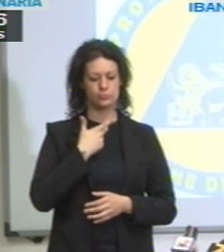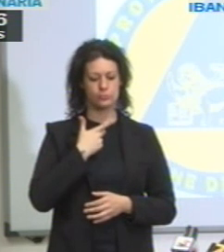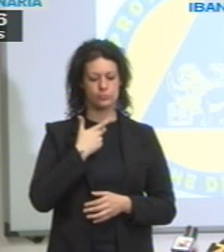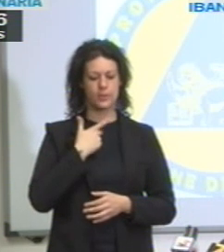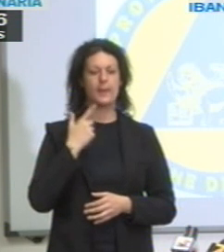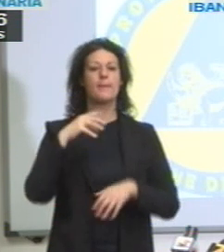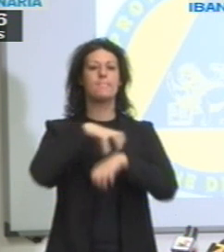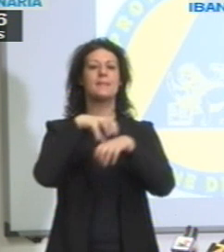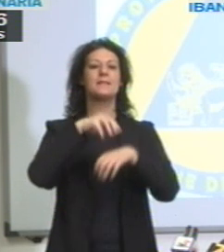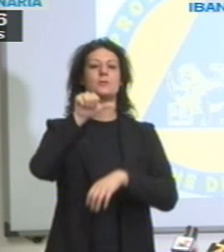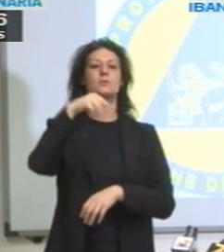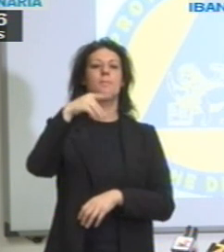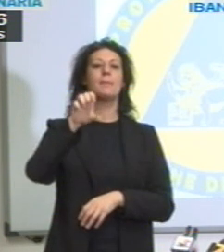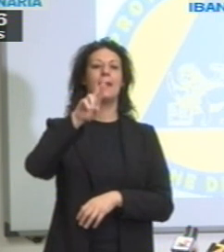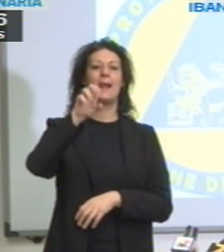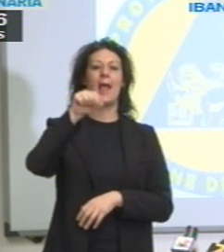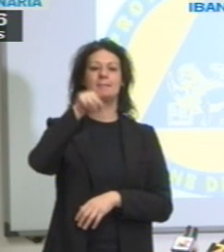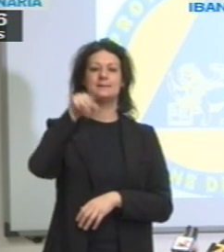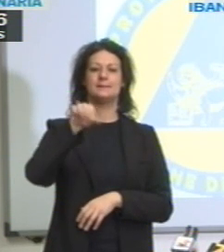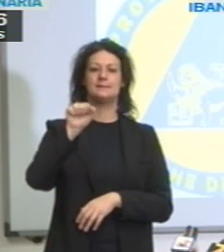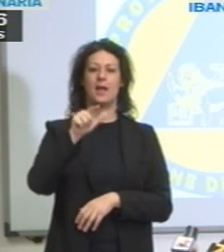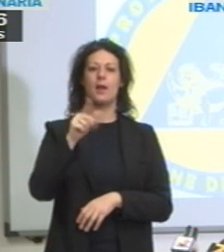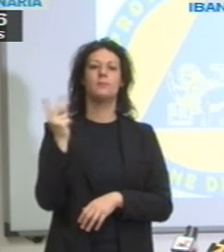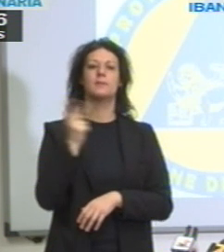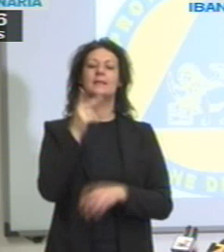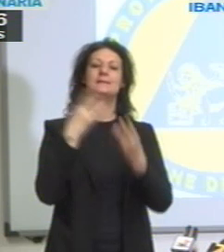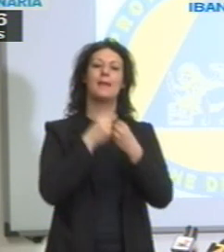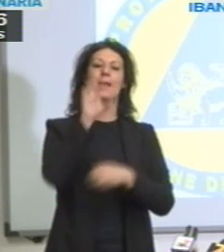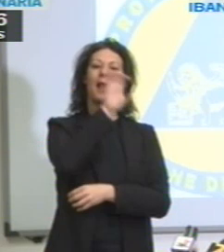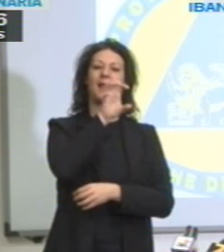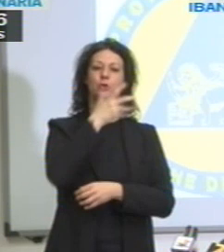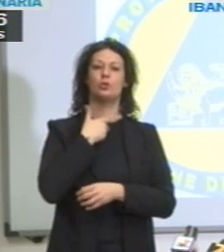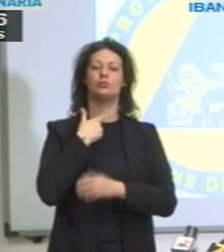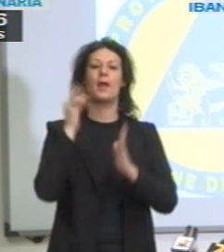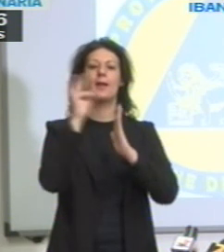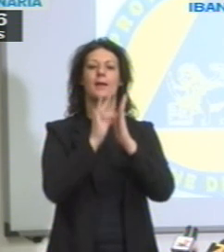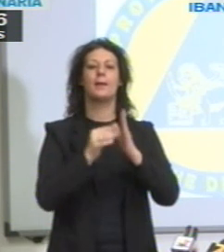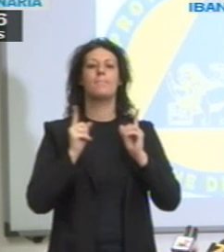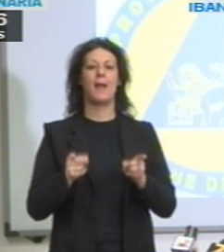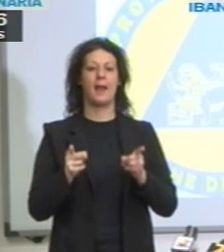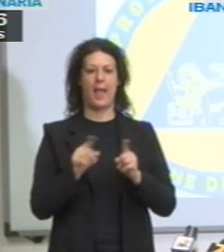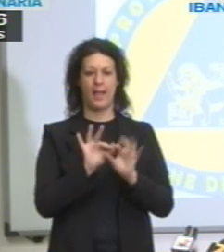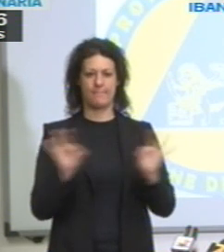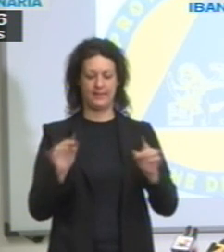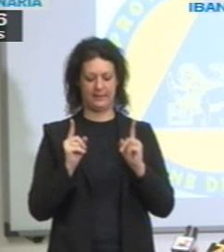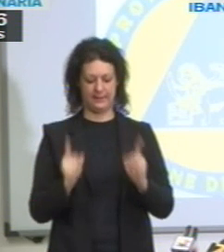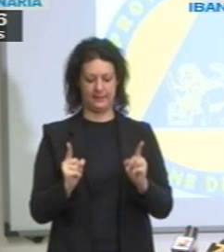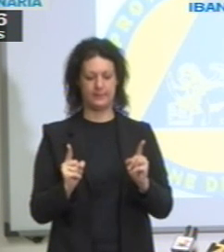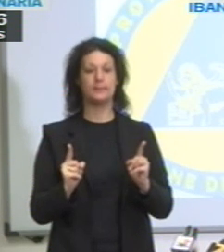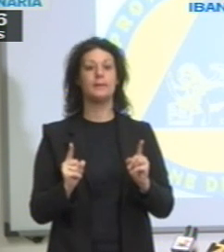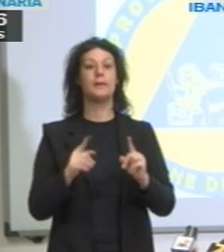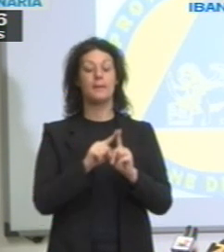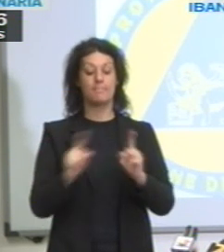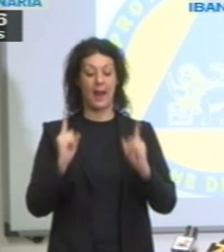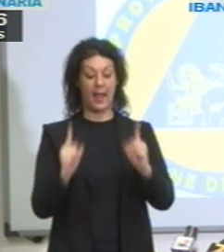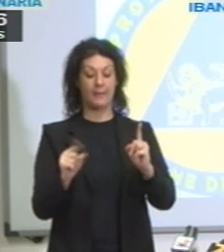Ministro Speranza ha messo a punto con le regioni e si fissano una serie di parametri abbastanza importanti per stabilire se le regioni hanno i criteri